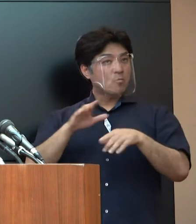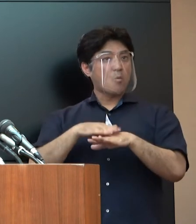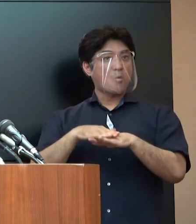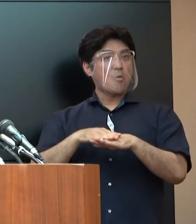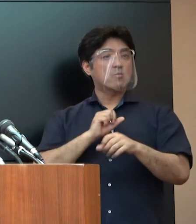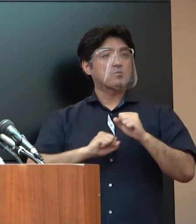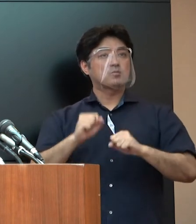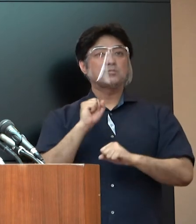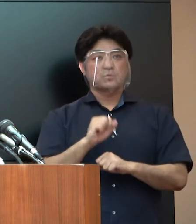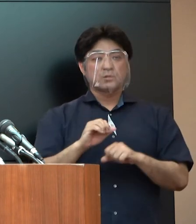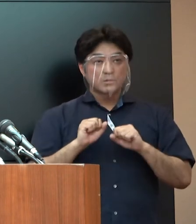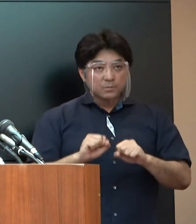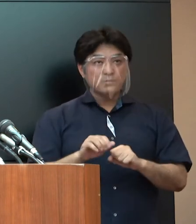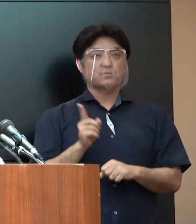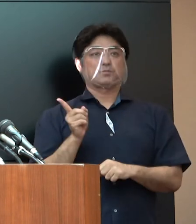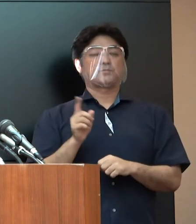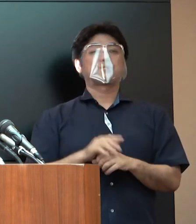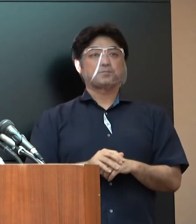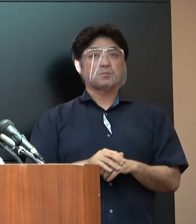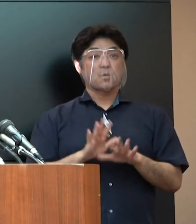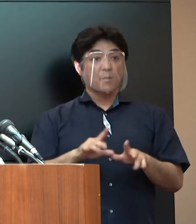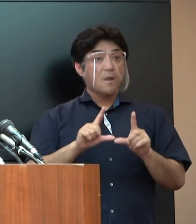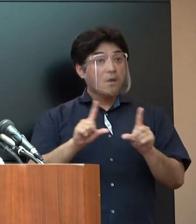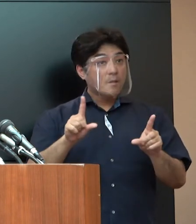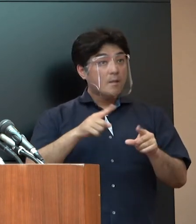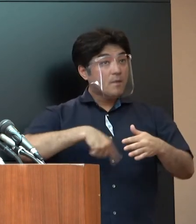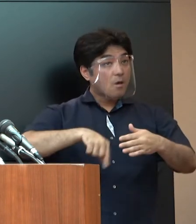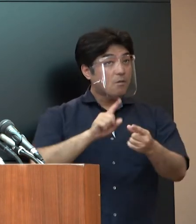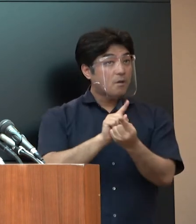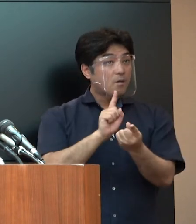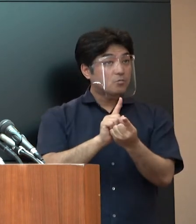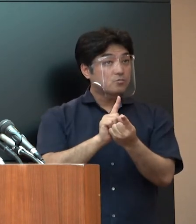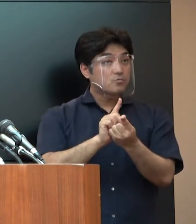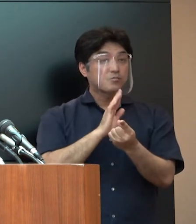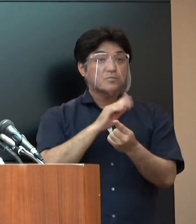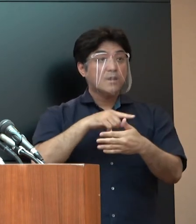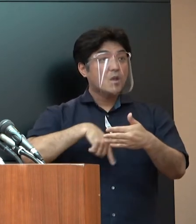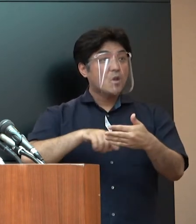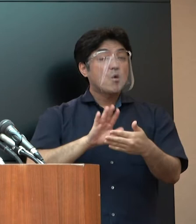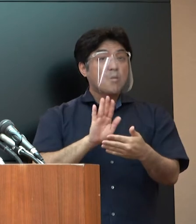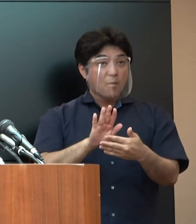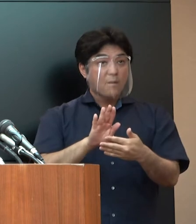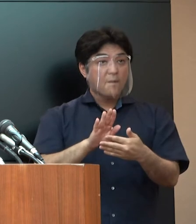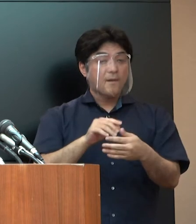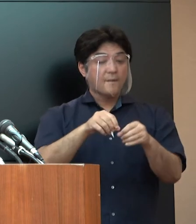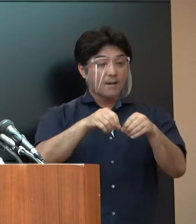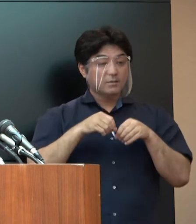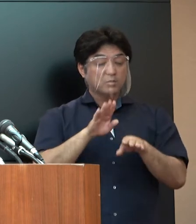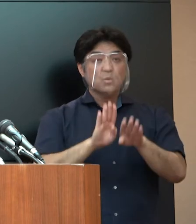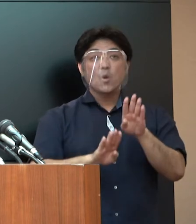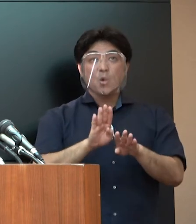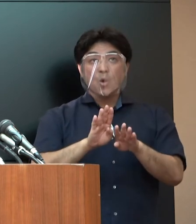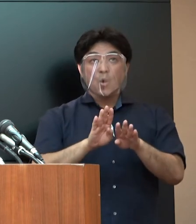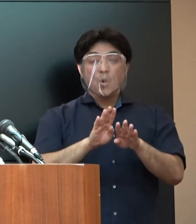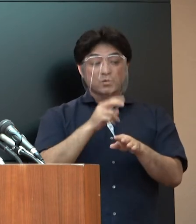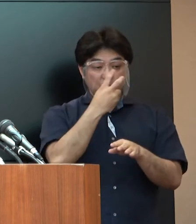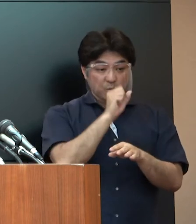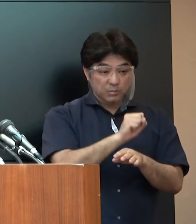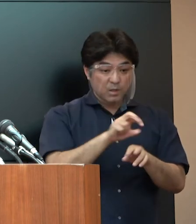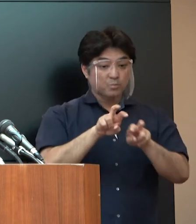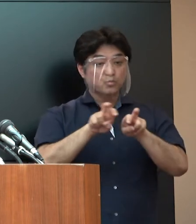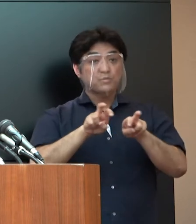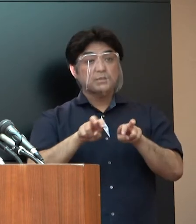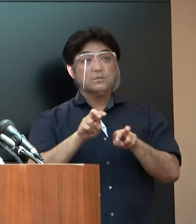。今回発表した対策の実施内容については引き続き感染状況の調査分析を進めるととも